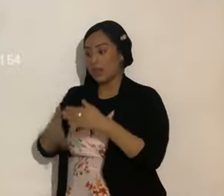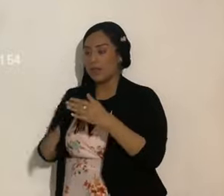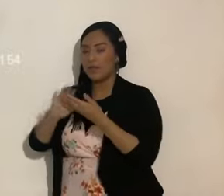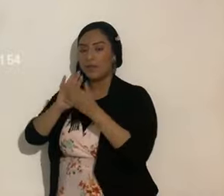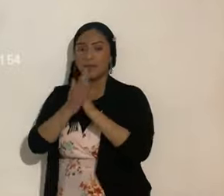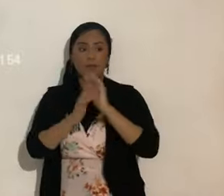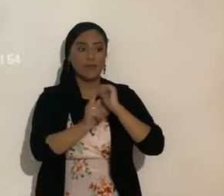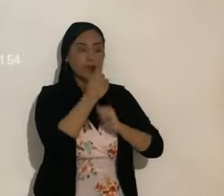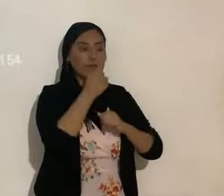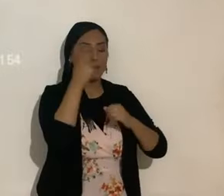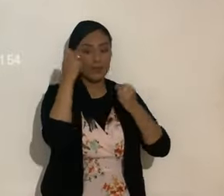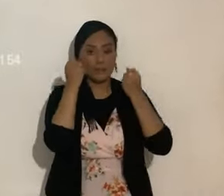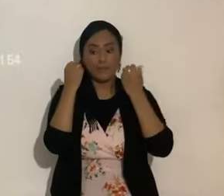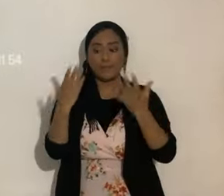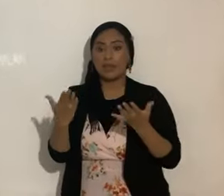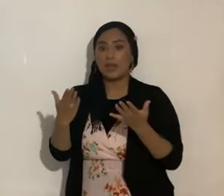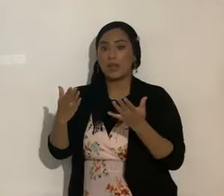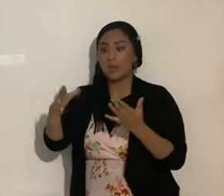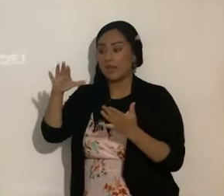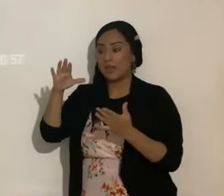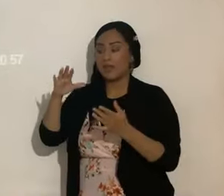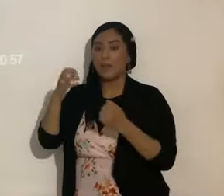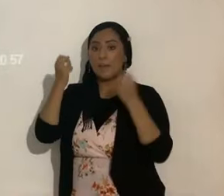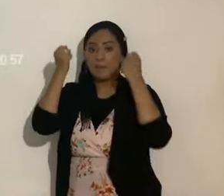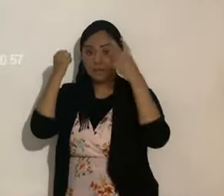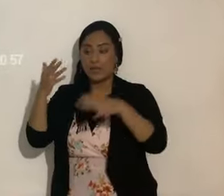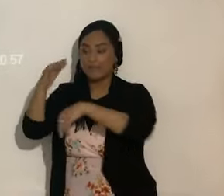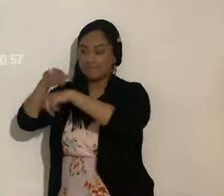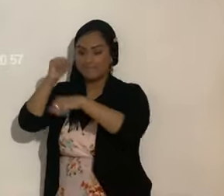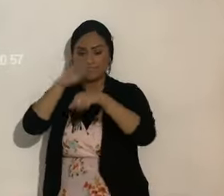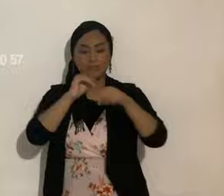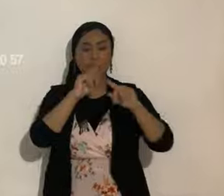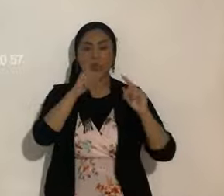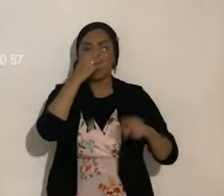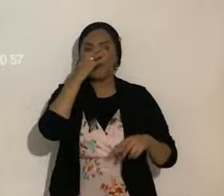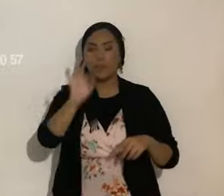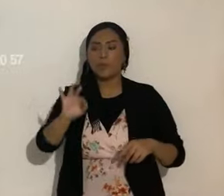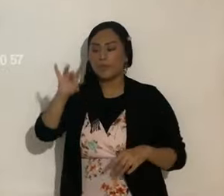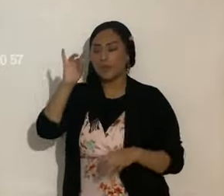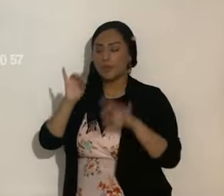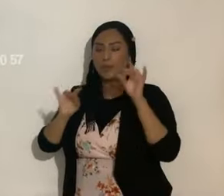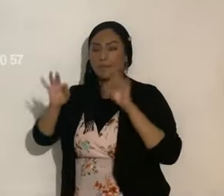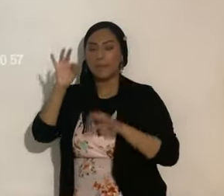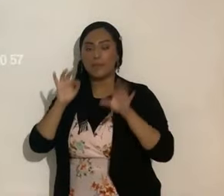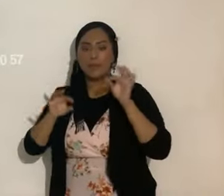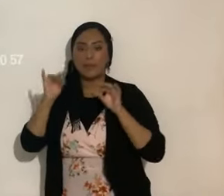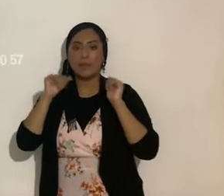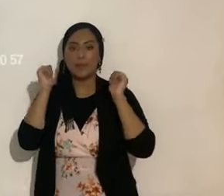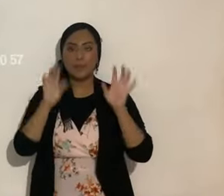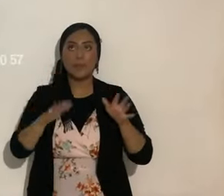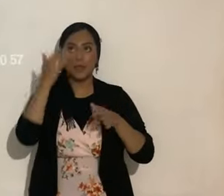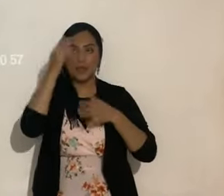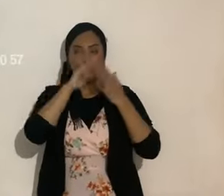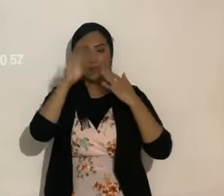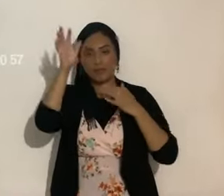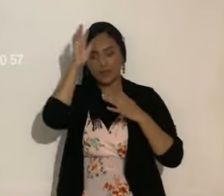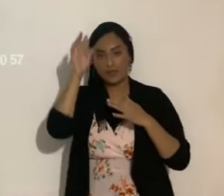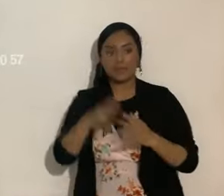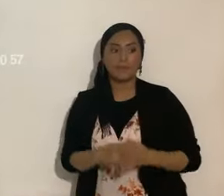primeros, porque muchos son llamados, mas pocos escogidos. Bendito es el Abacados. Su palabra es